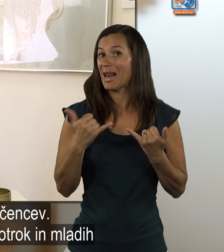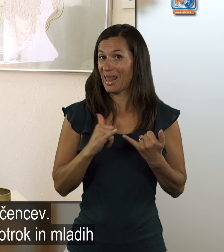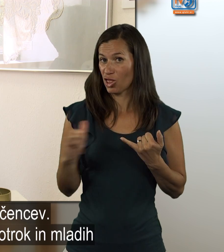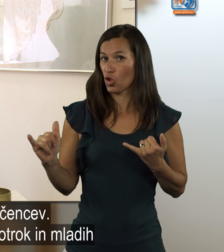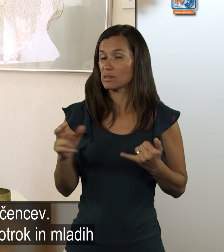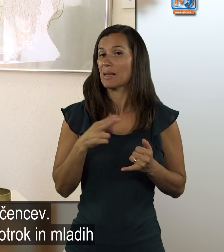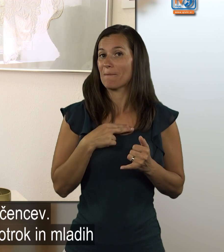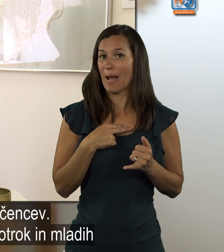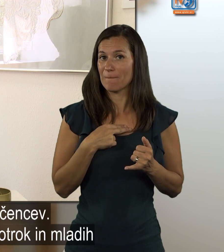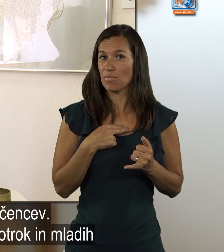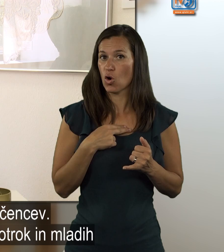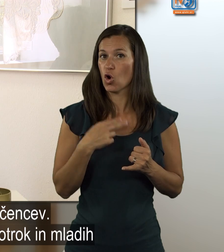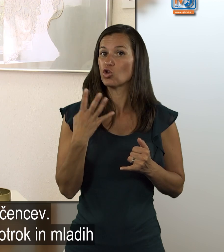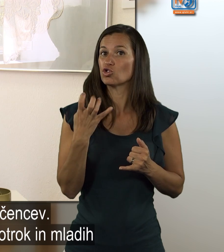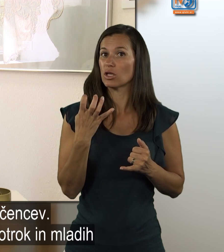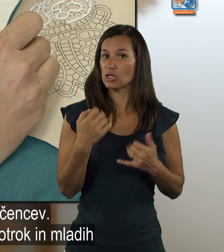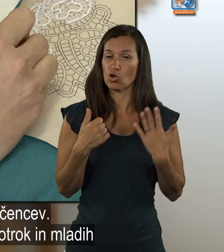Letos jih imamo